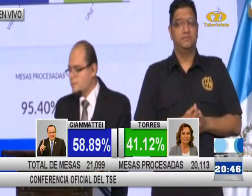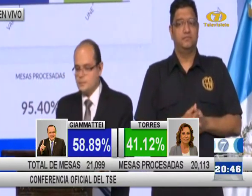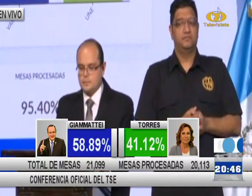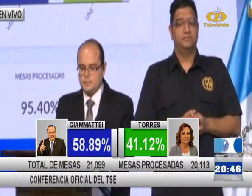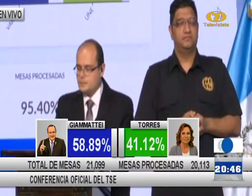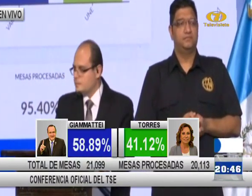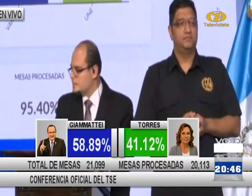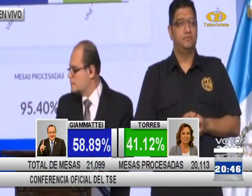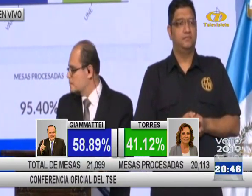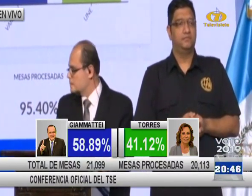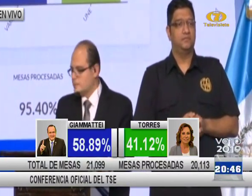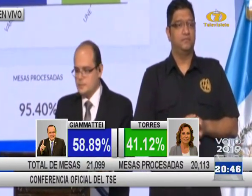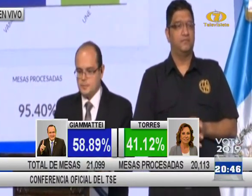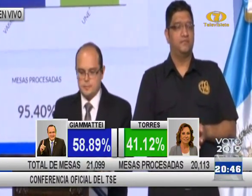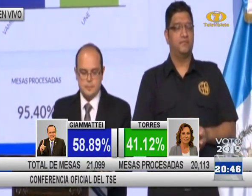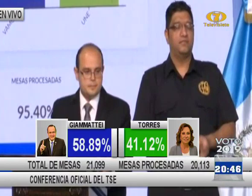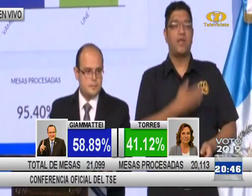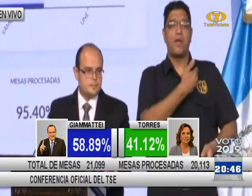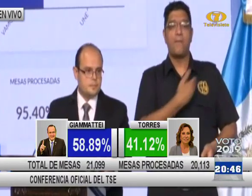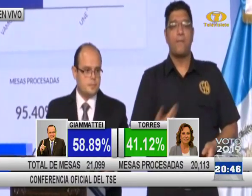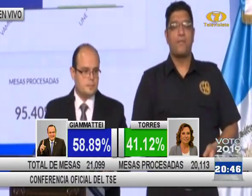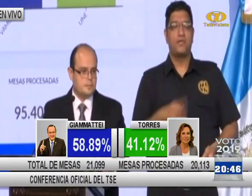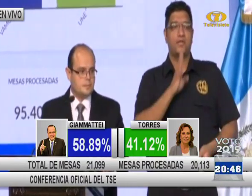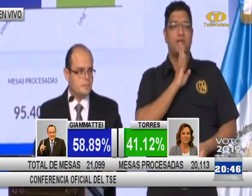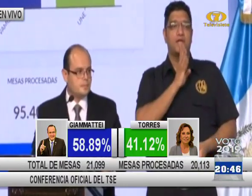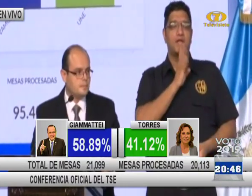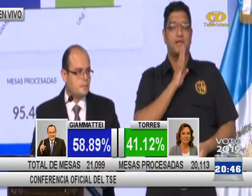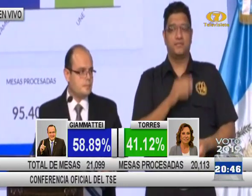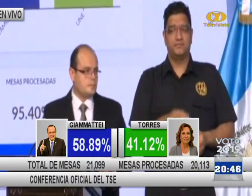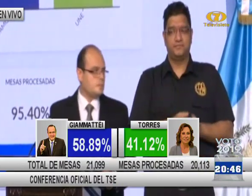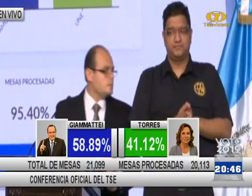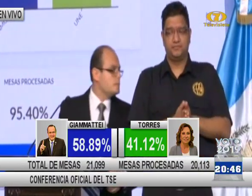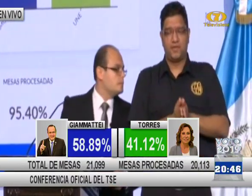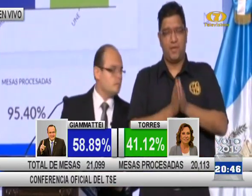Por favor, el conteo rápido, por favor.